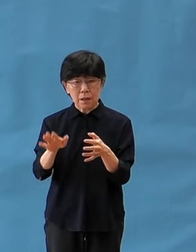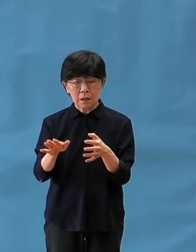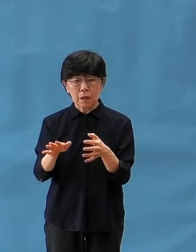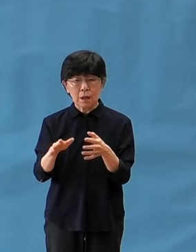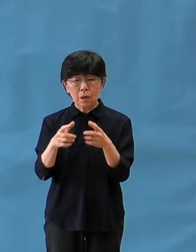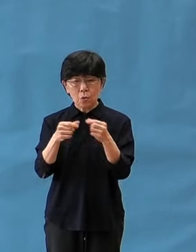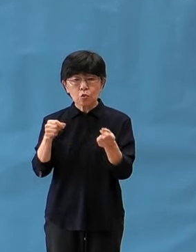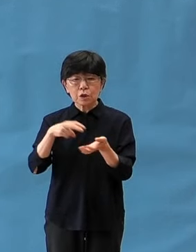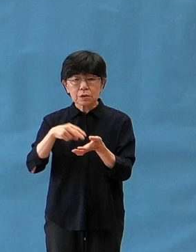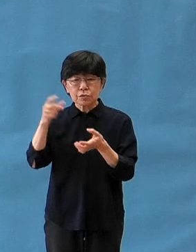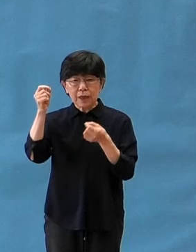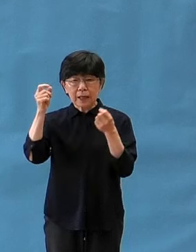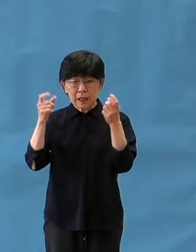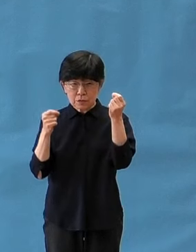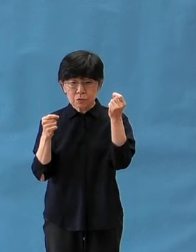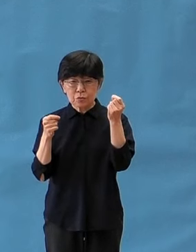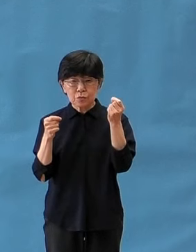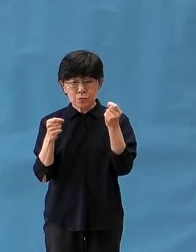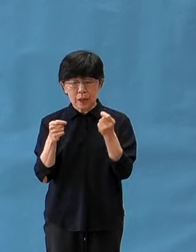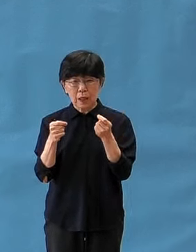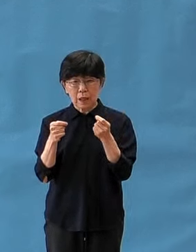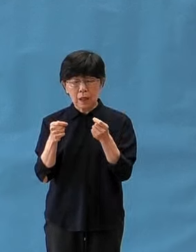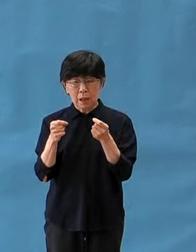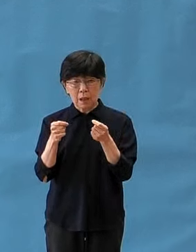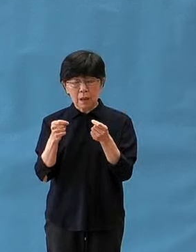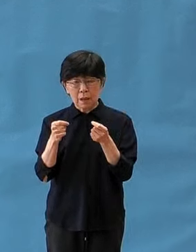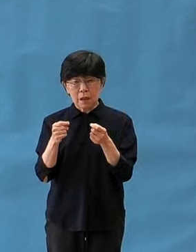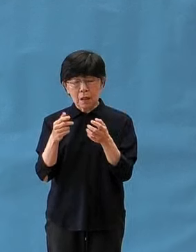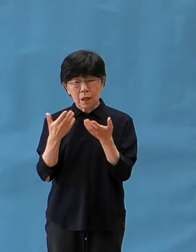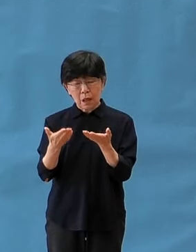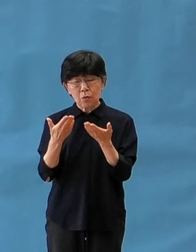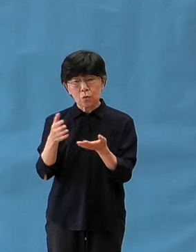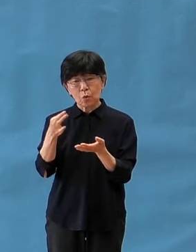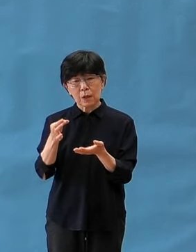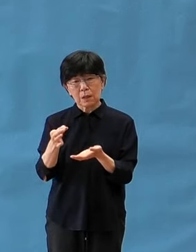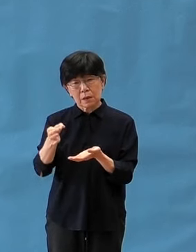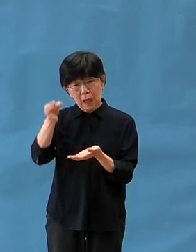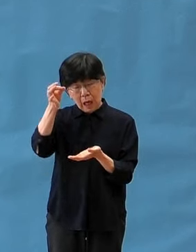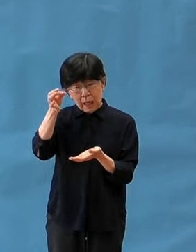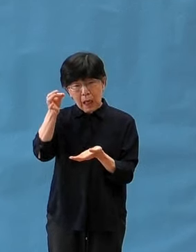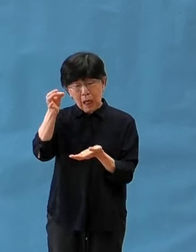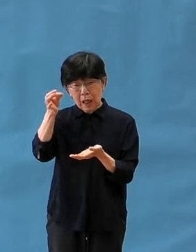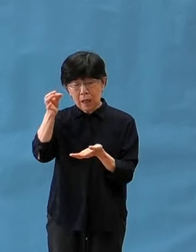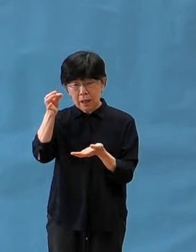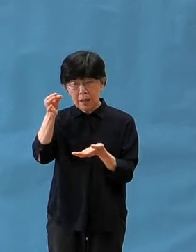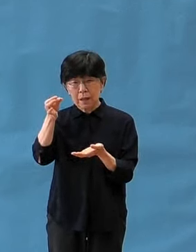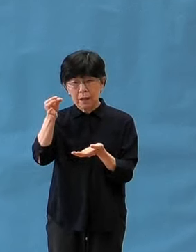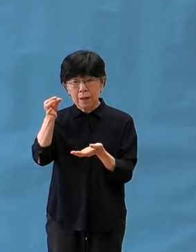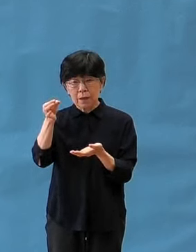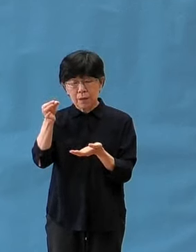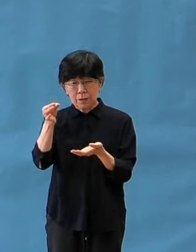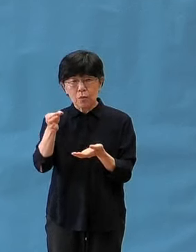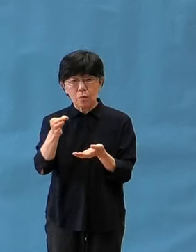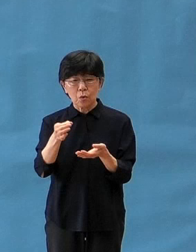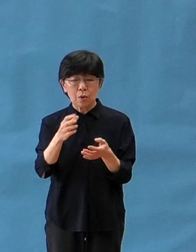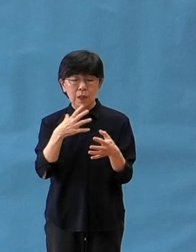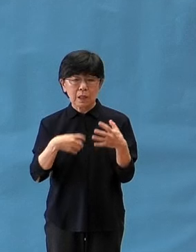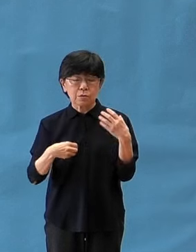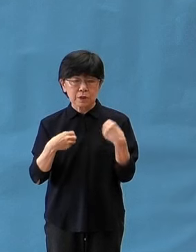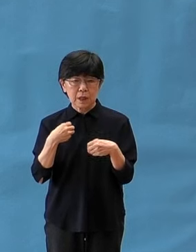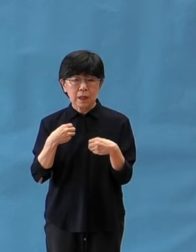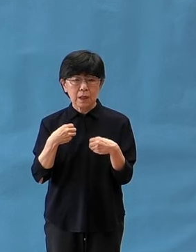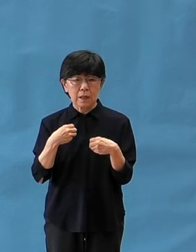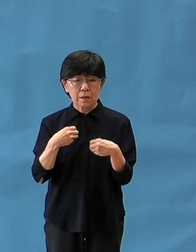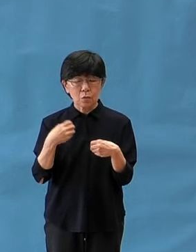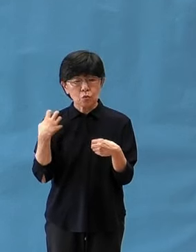大についてはあの、まあ、値上げも簡単に言うと値上げも視野に入れた適正な授業料の設定、学生側の負担軽減について